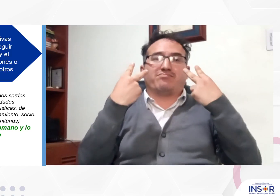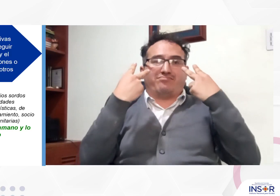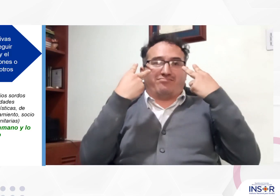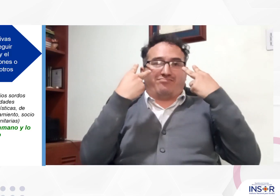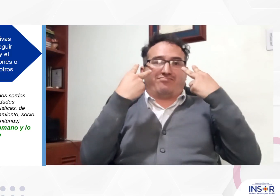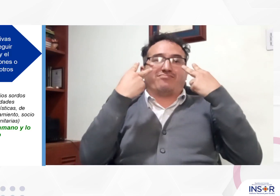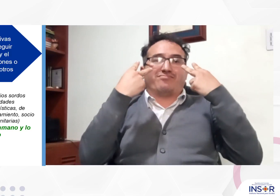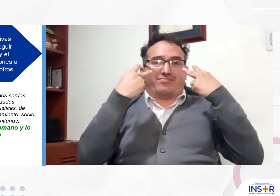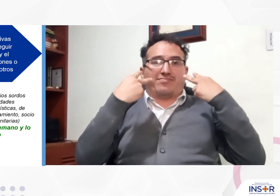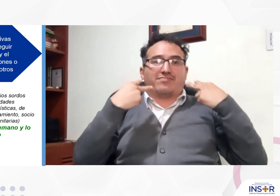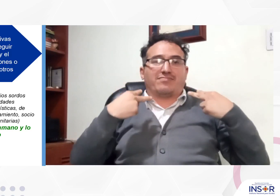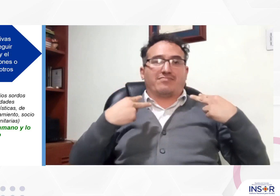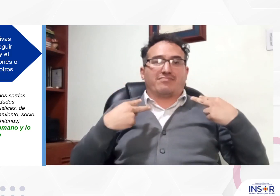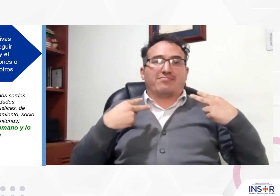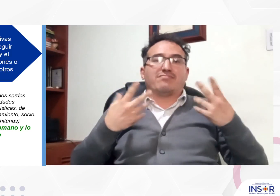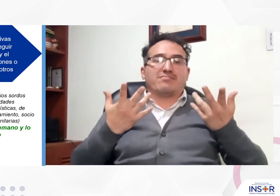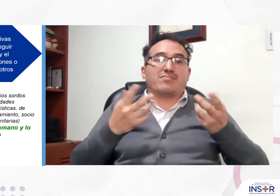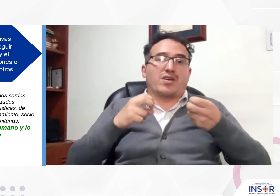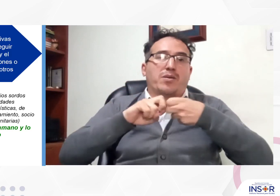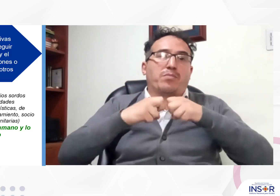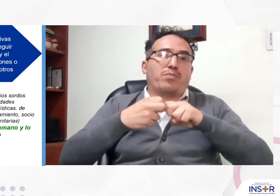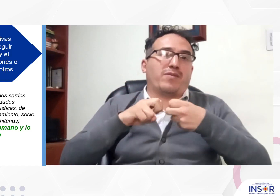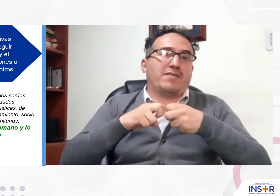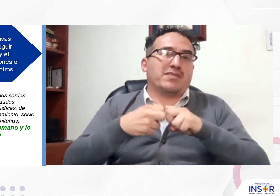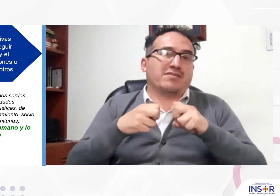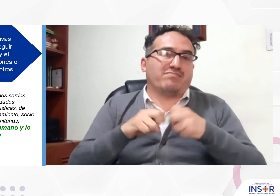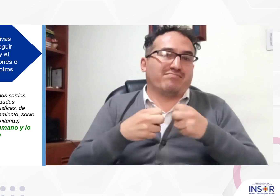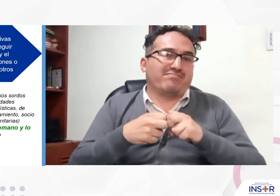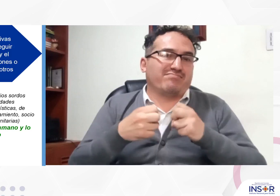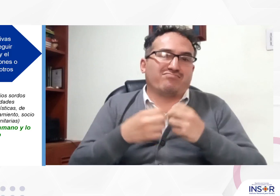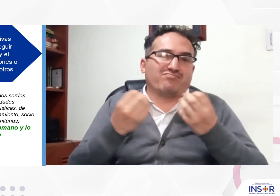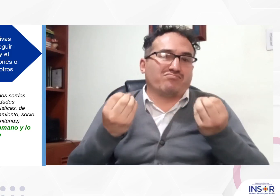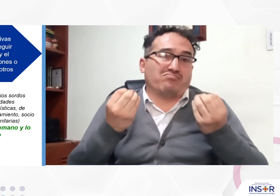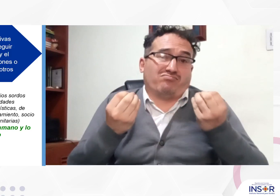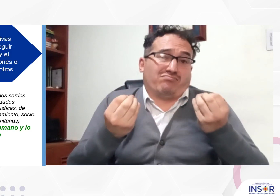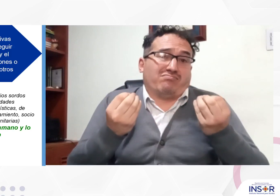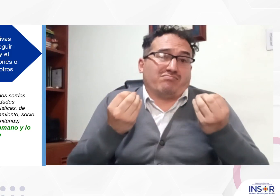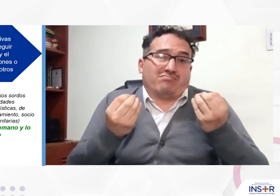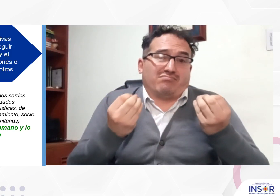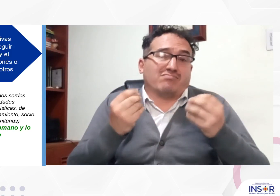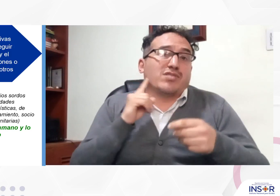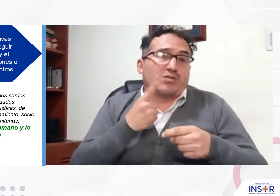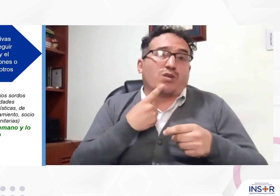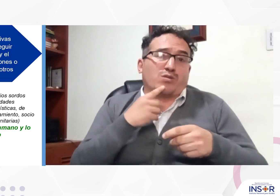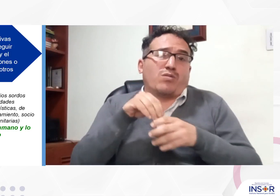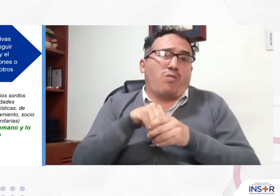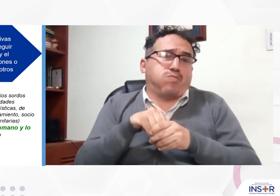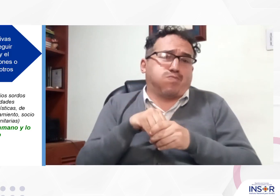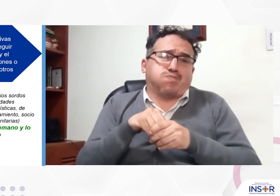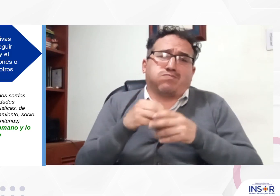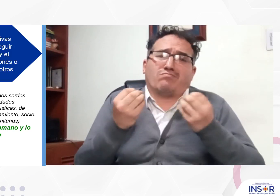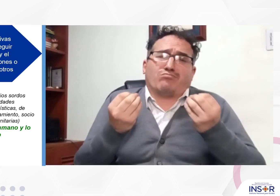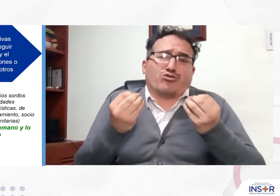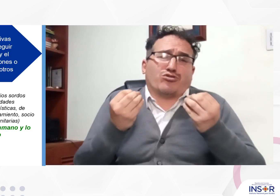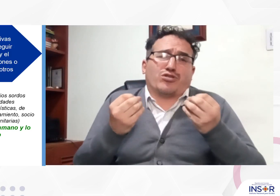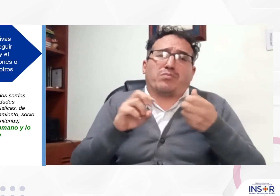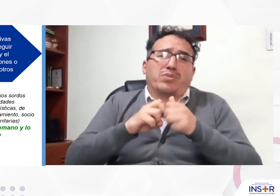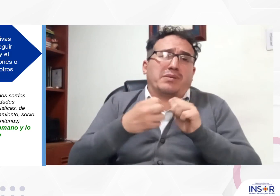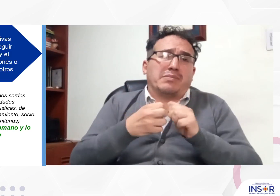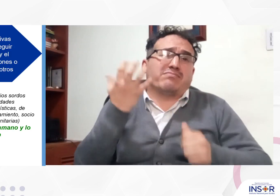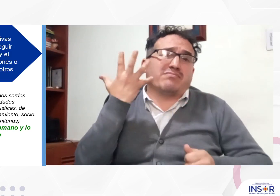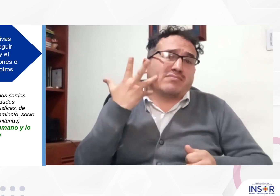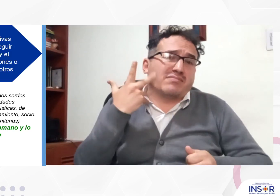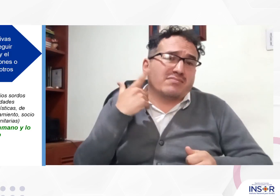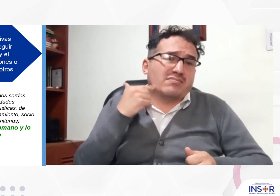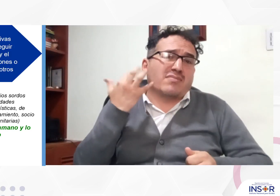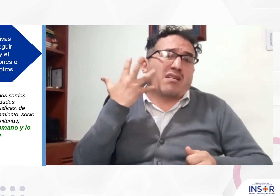las personas sordas no solamente vean hacia esos campos externos, sino también desde esa interioridad que pues, nosotros